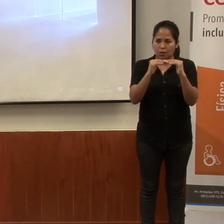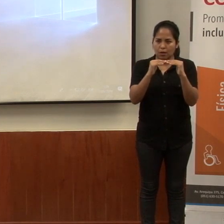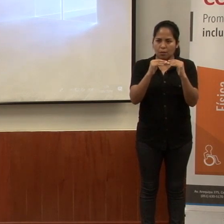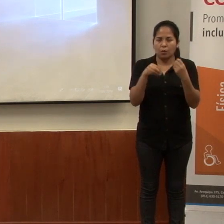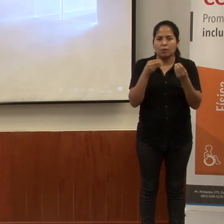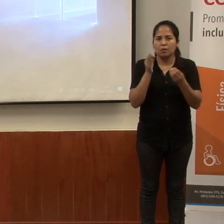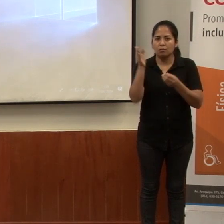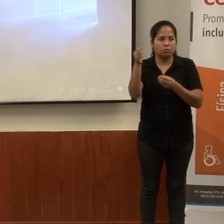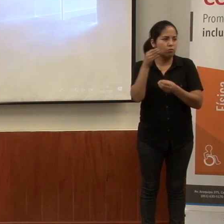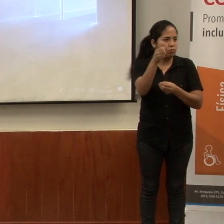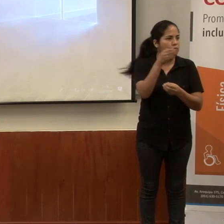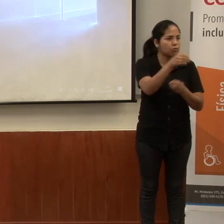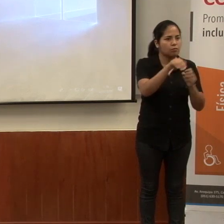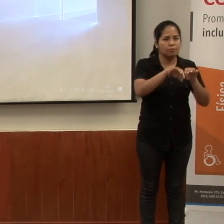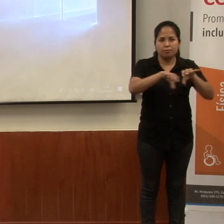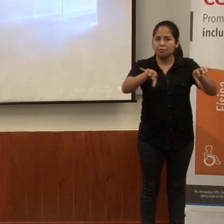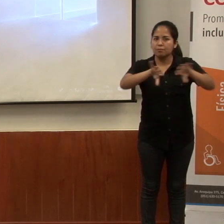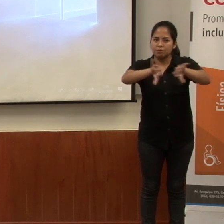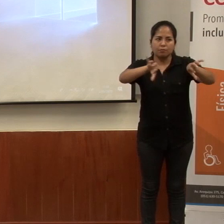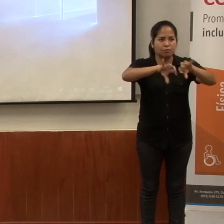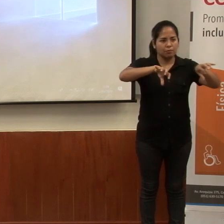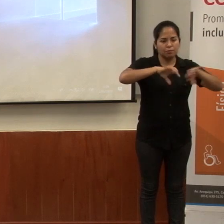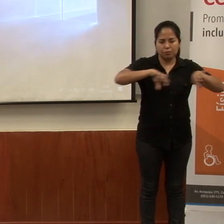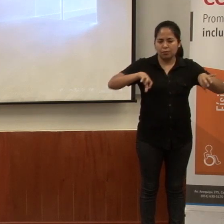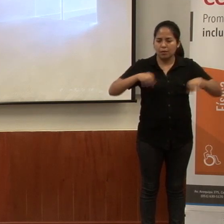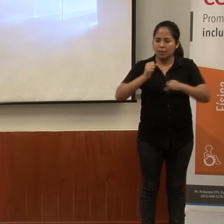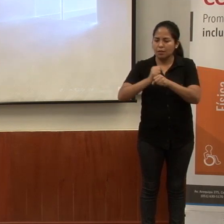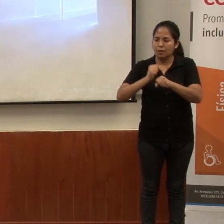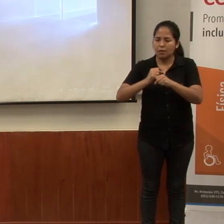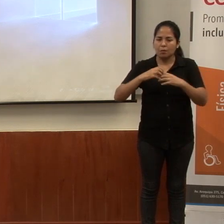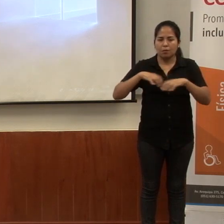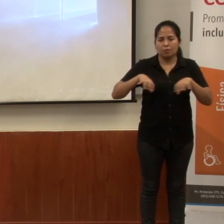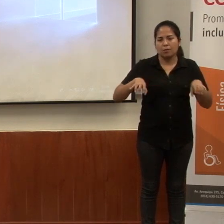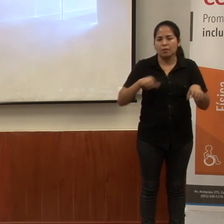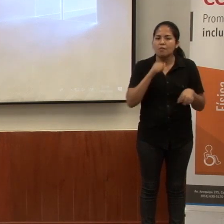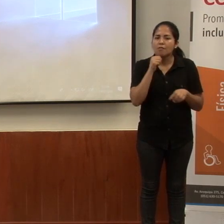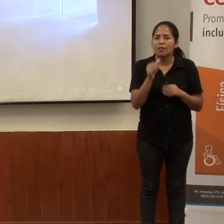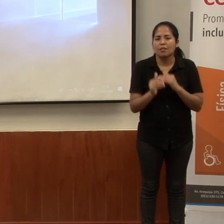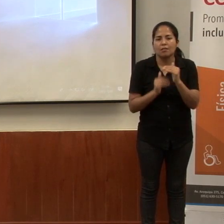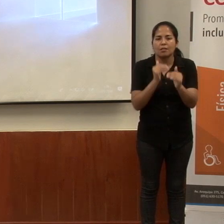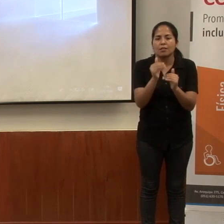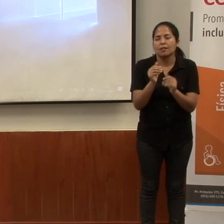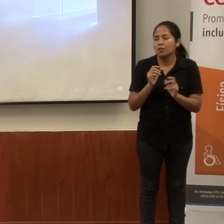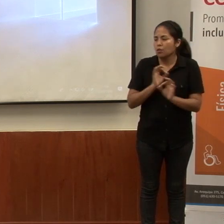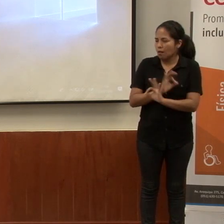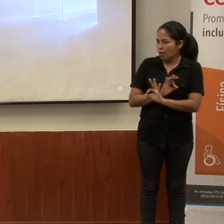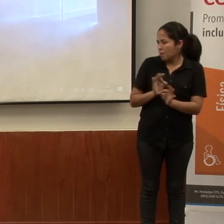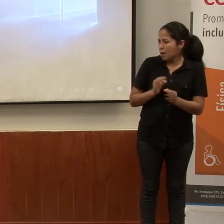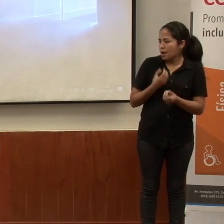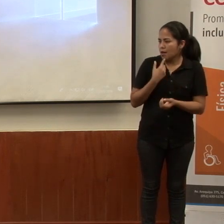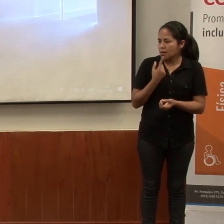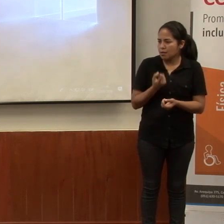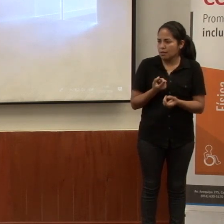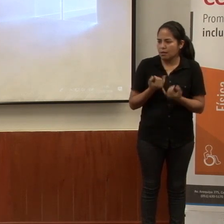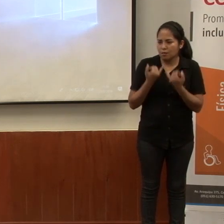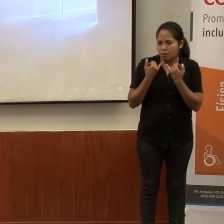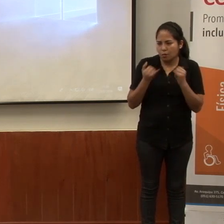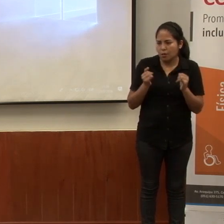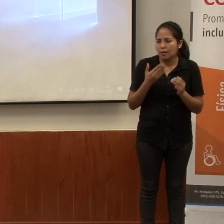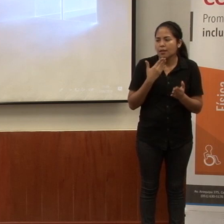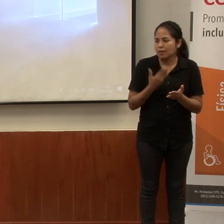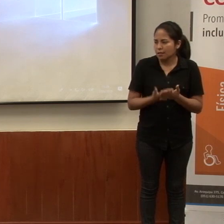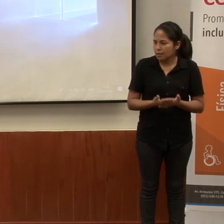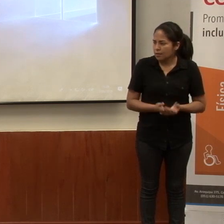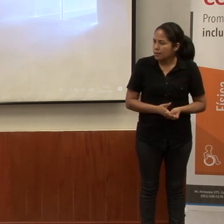nos dispersamos y seguimos fragmentados y no avanzamos. Eso es lo que quería decirles, Mario, y complemento. Quédate para